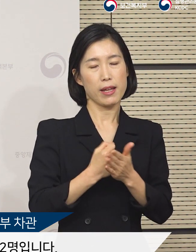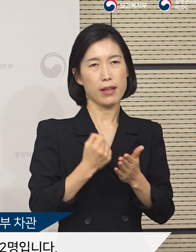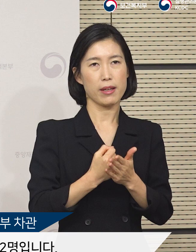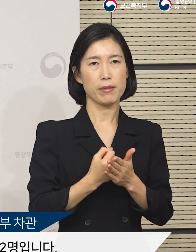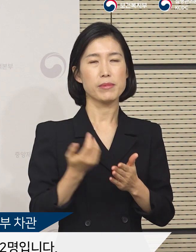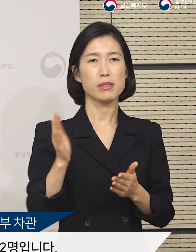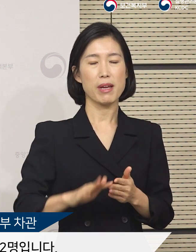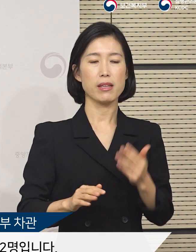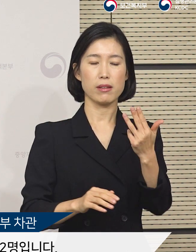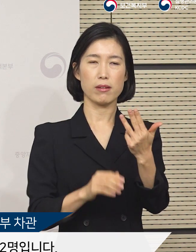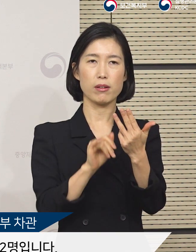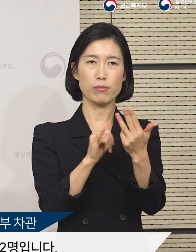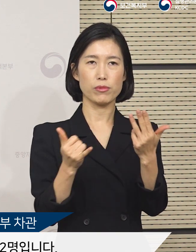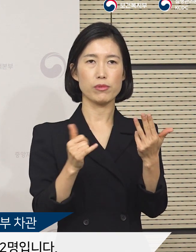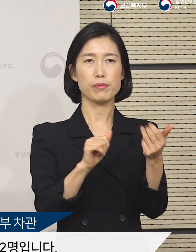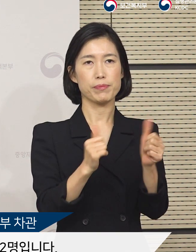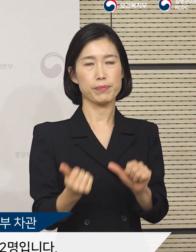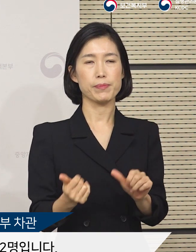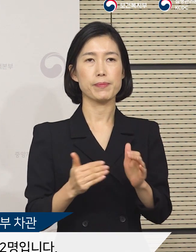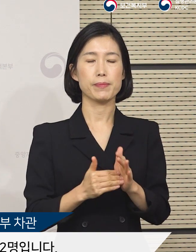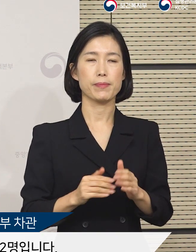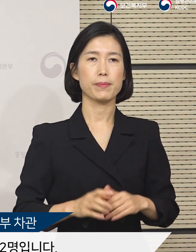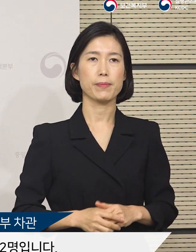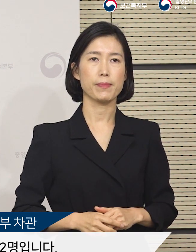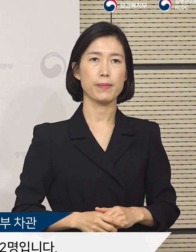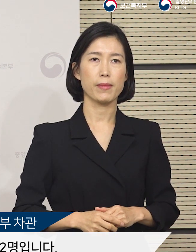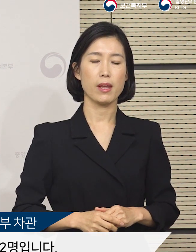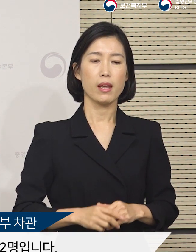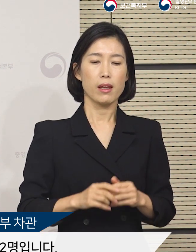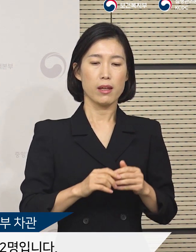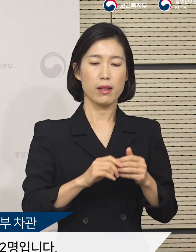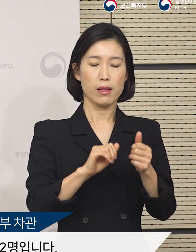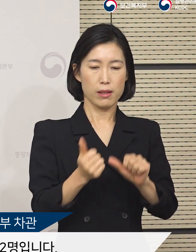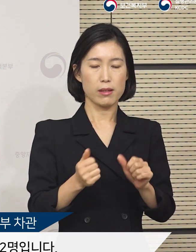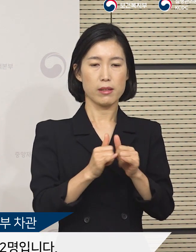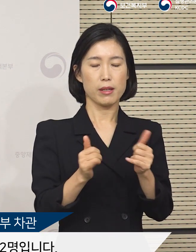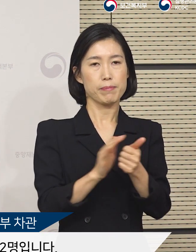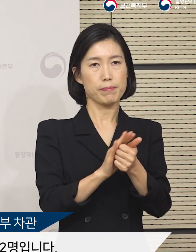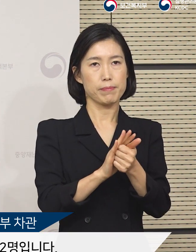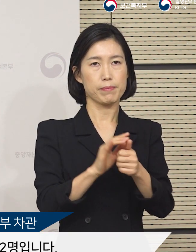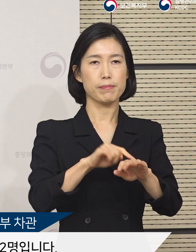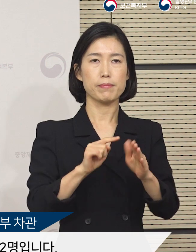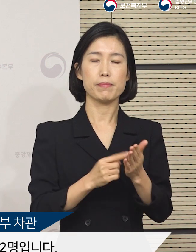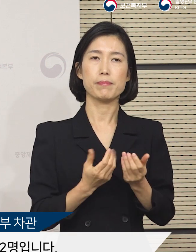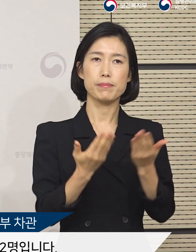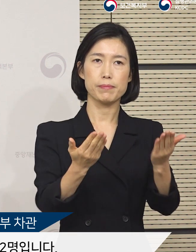안타깝게도 8분이 사망하셨습니다. 고인들의 명복을 빕니다.